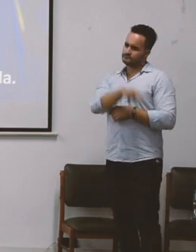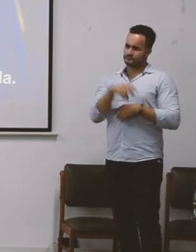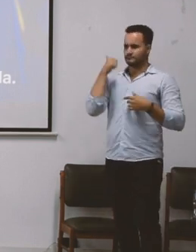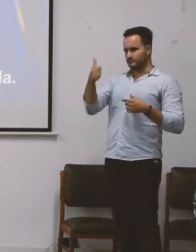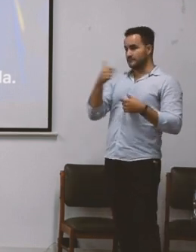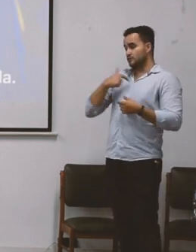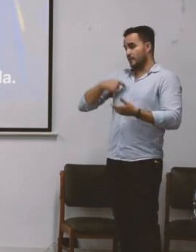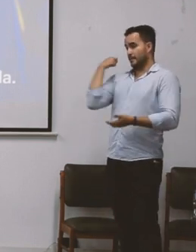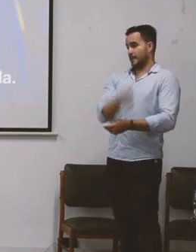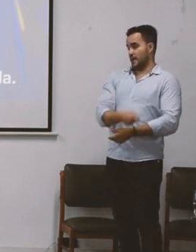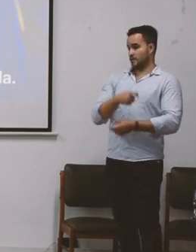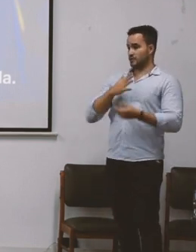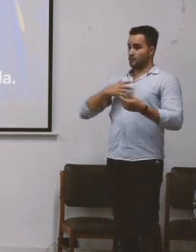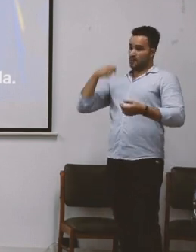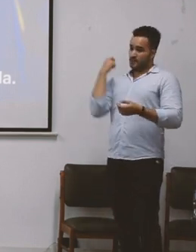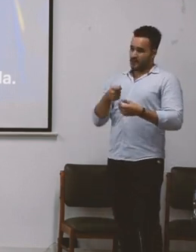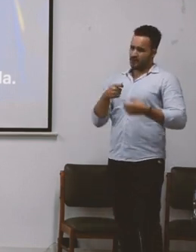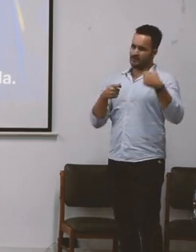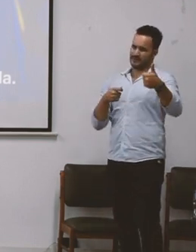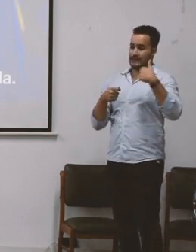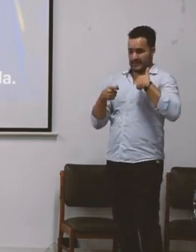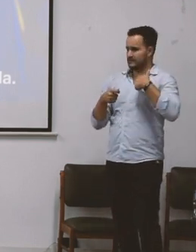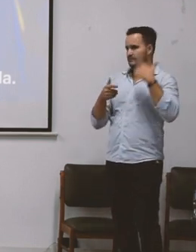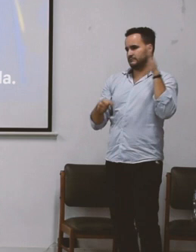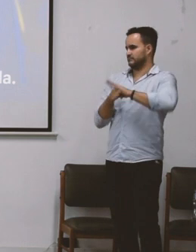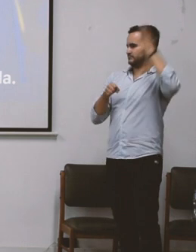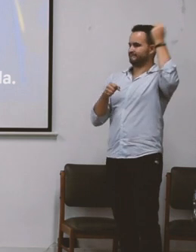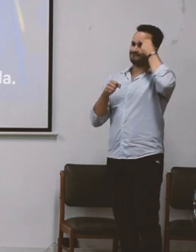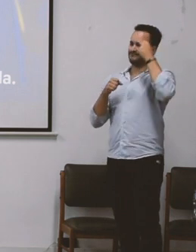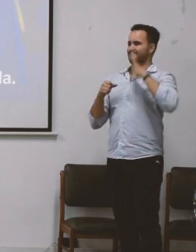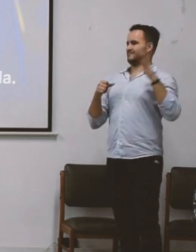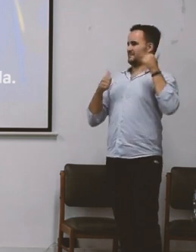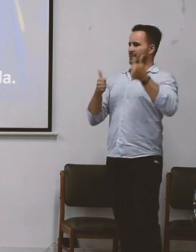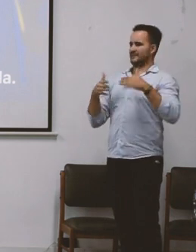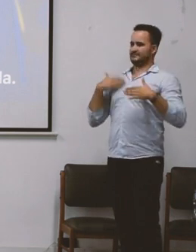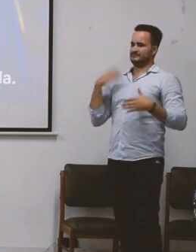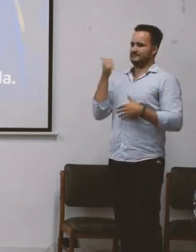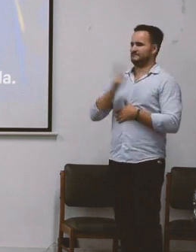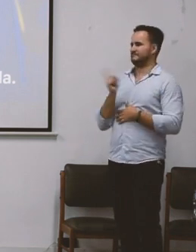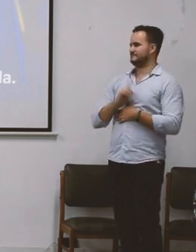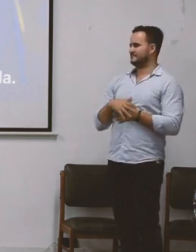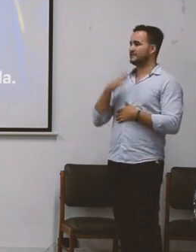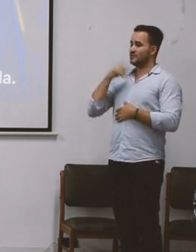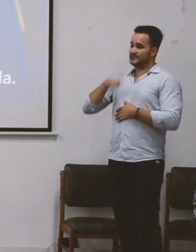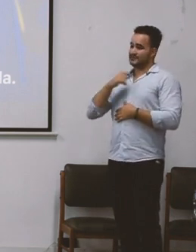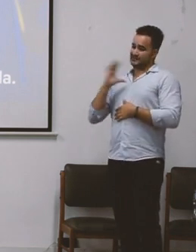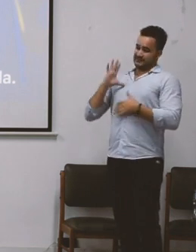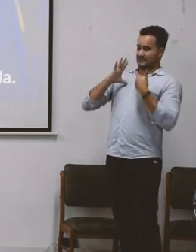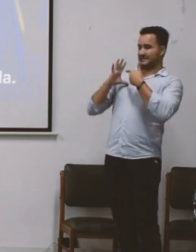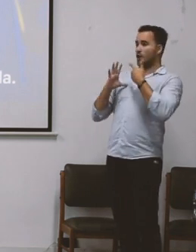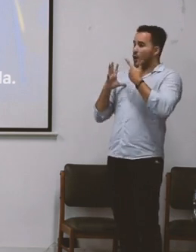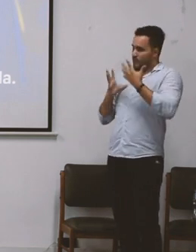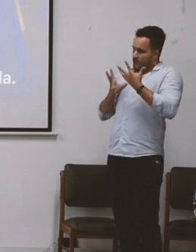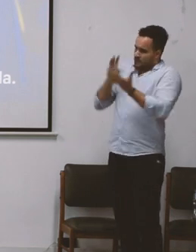pago, y eso es lo que hace sentirme incómodo, inconforme y enojado. Sé que esa intranquilidad necesita problematizarse en lo personal